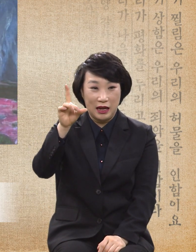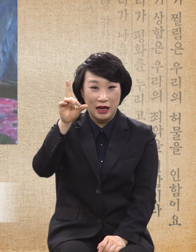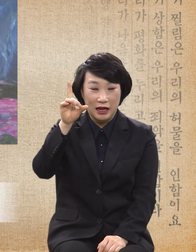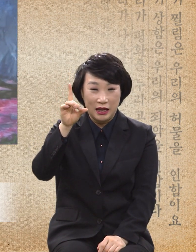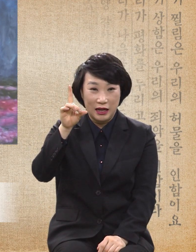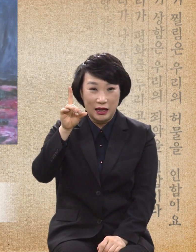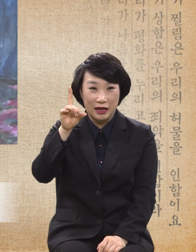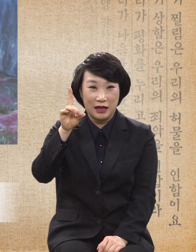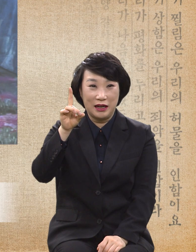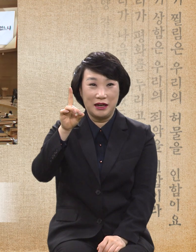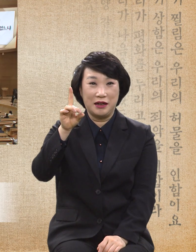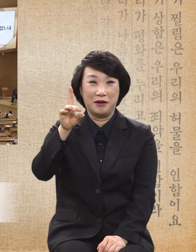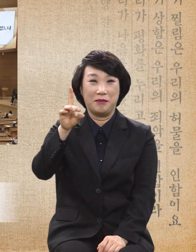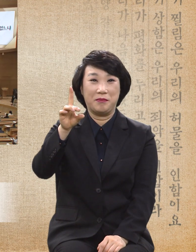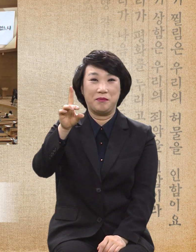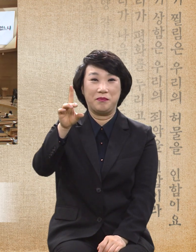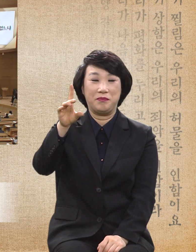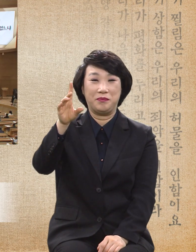없네.